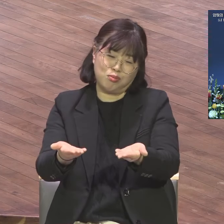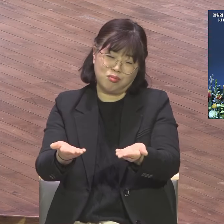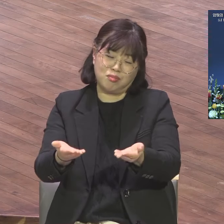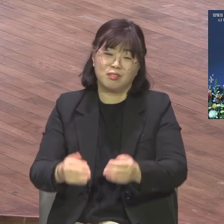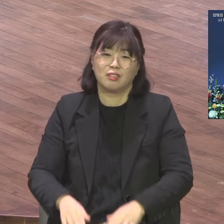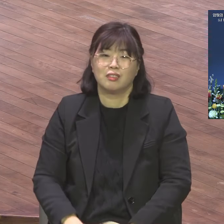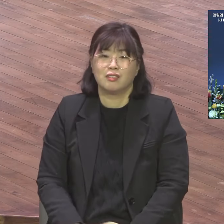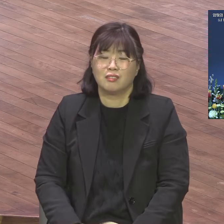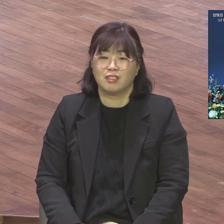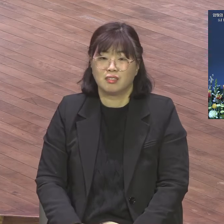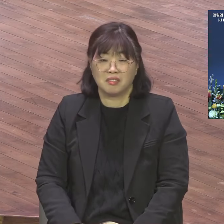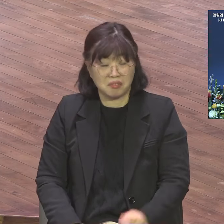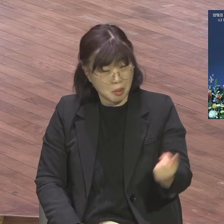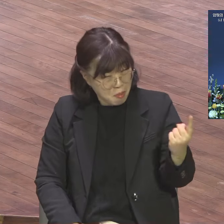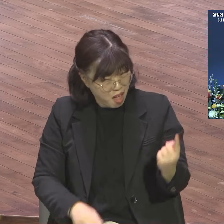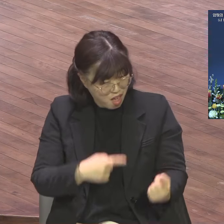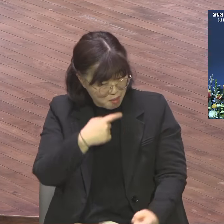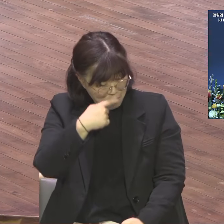자에게 은혜를 주시고